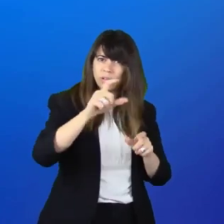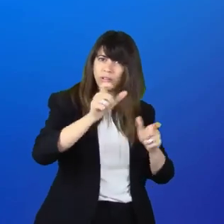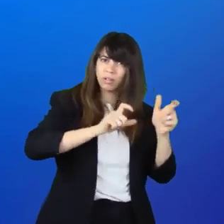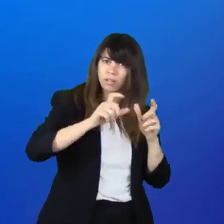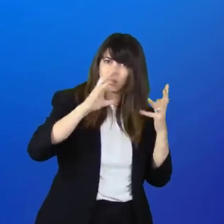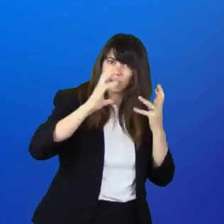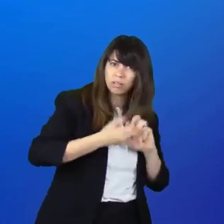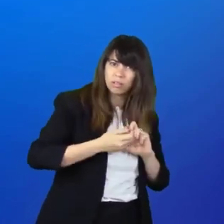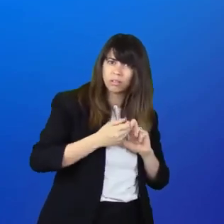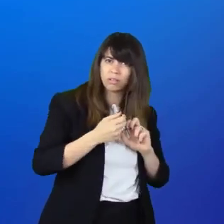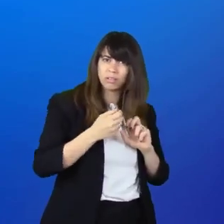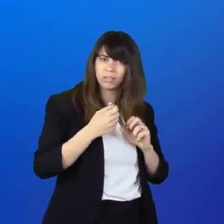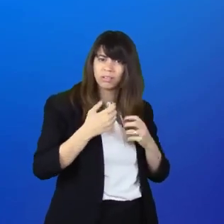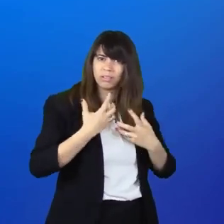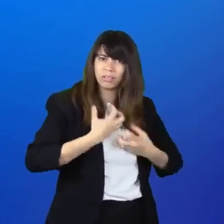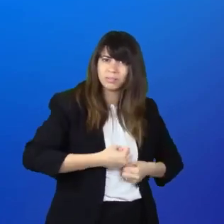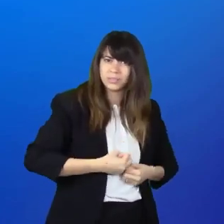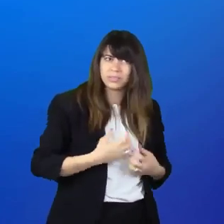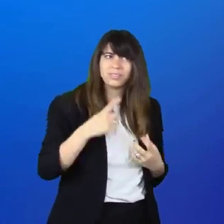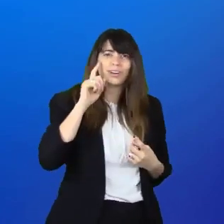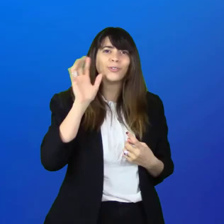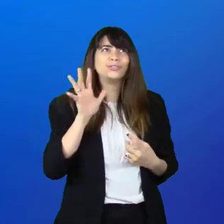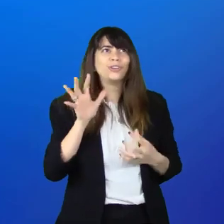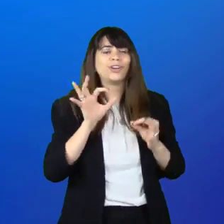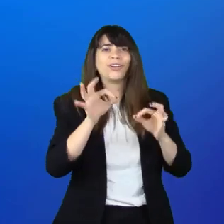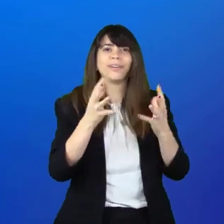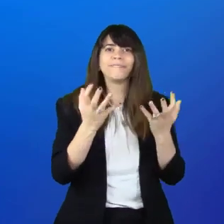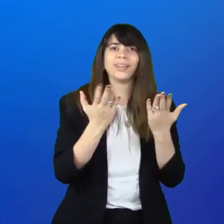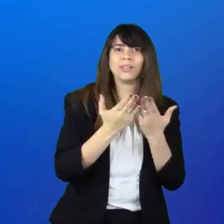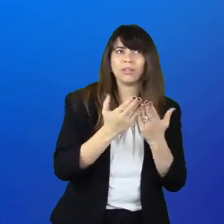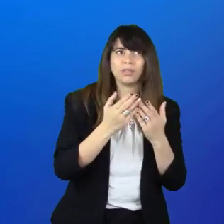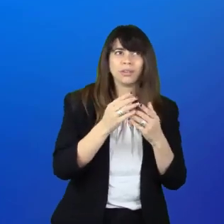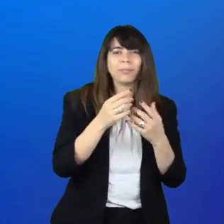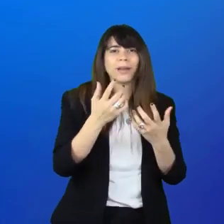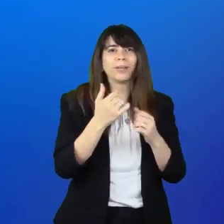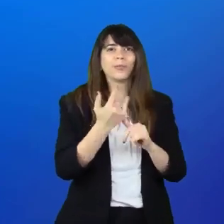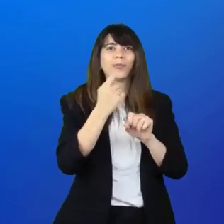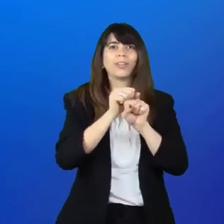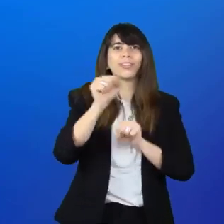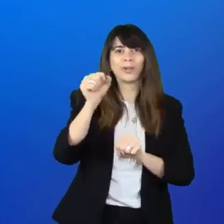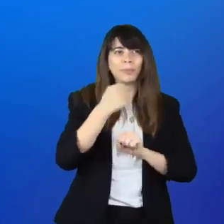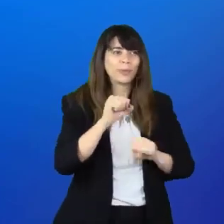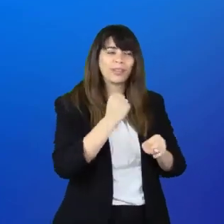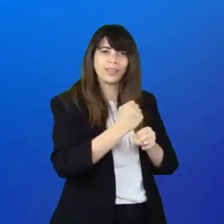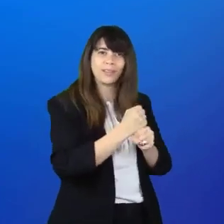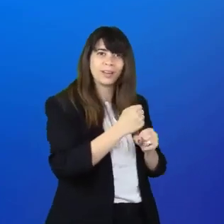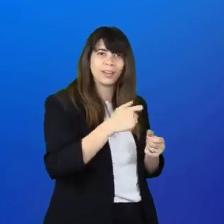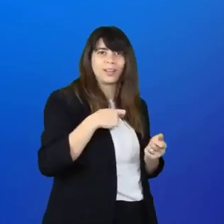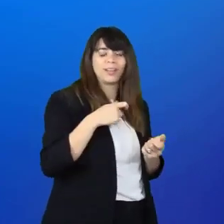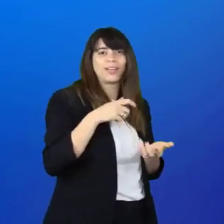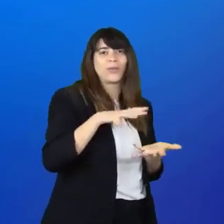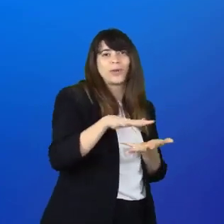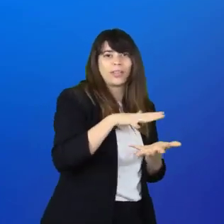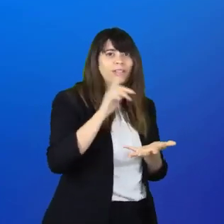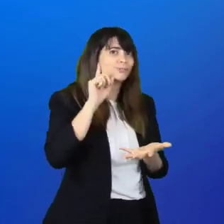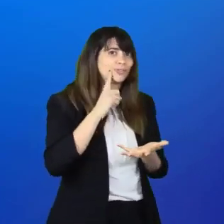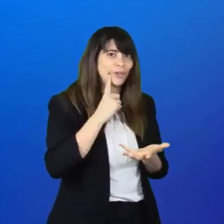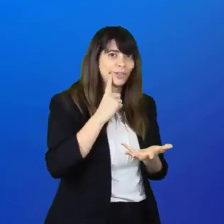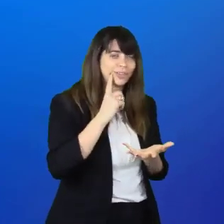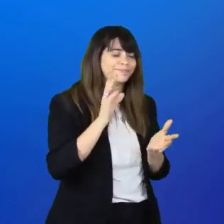no llegaban por culpa de estas barreras. Uno llega con la ilusión de estudiar para poder conseguir un título y trabajar para